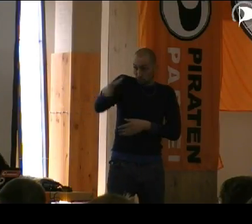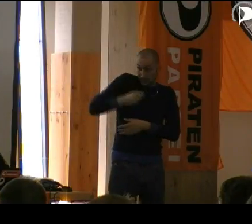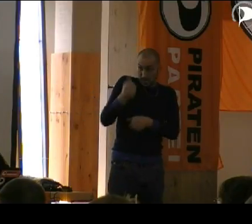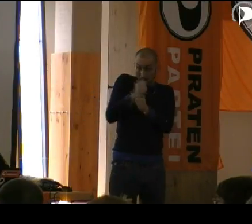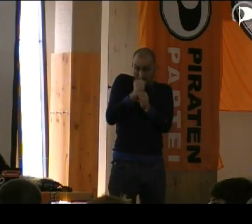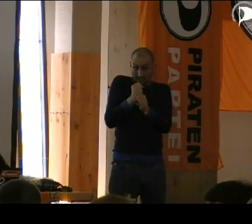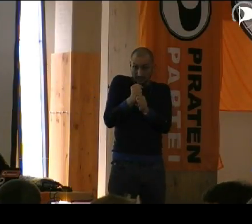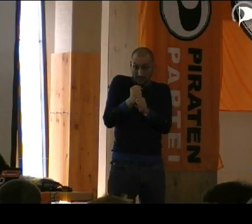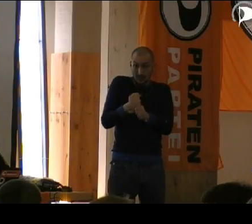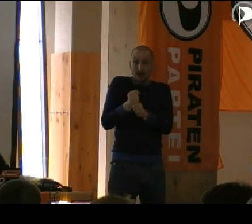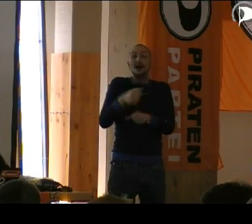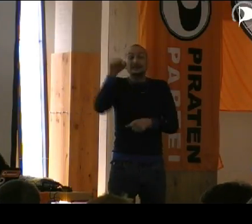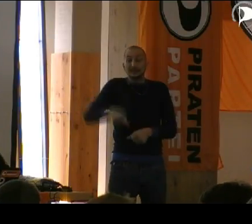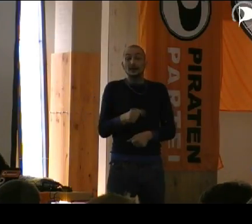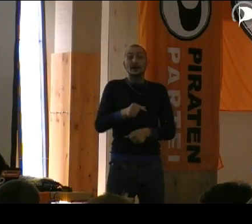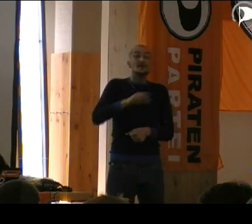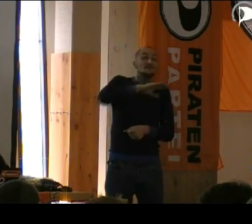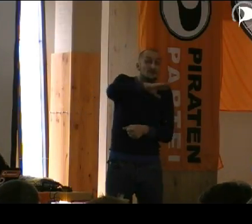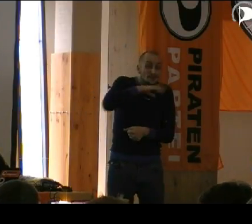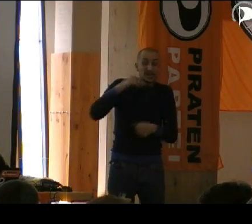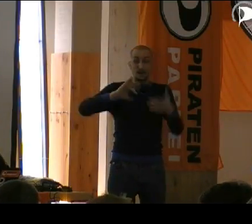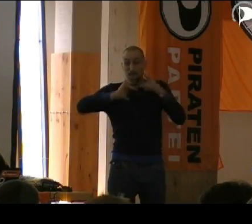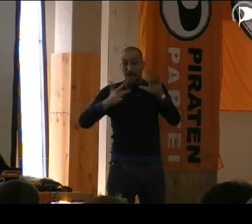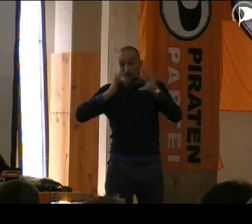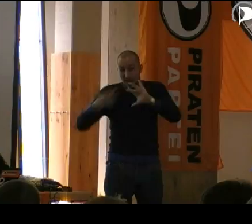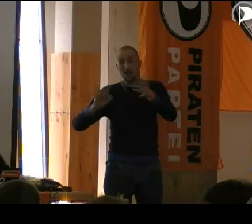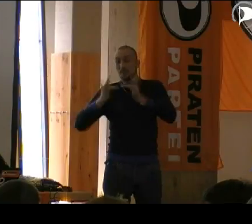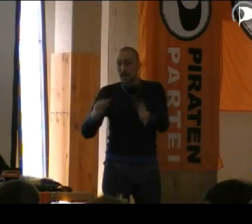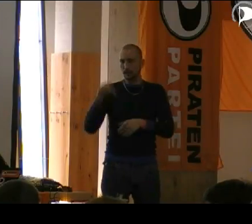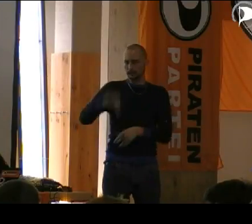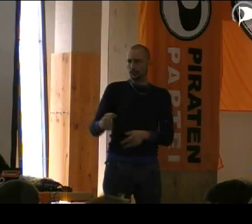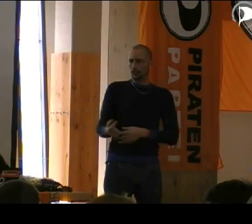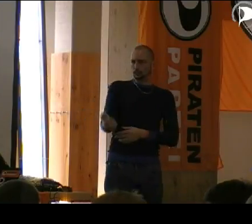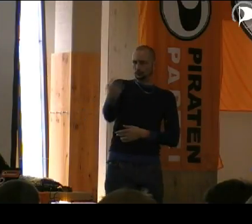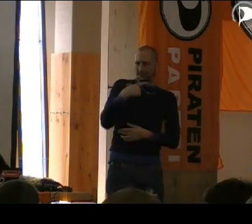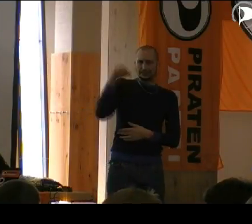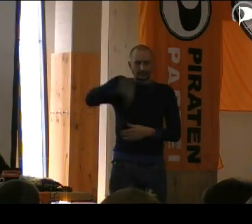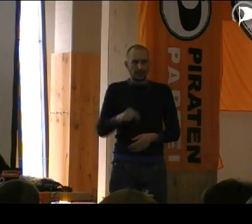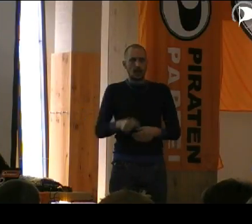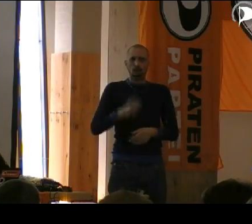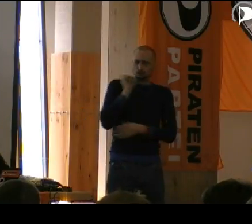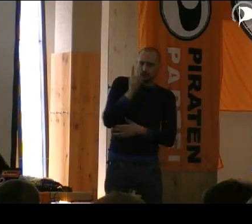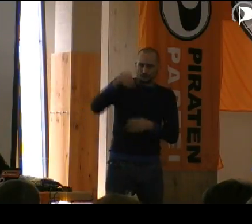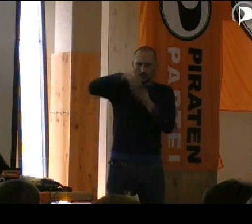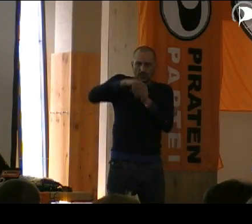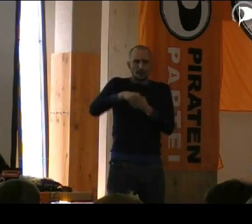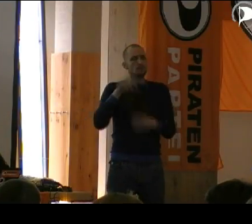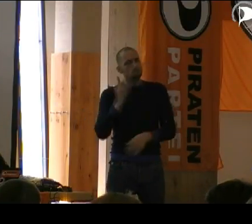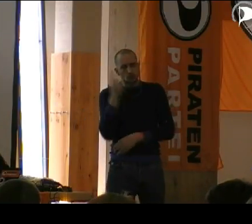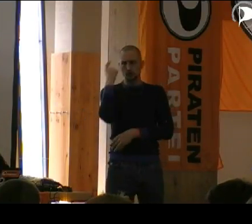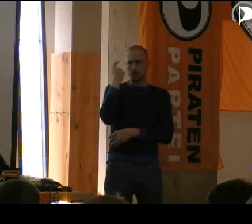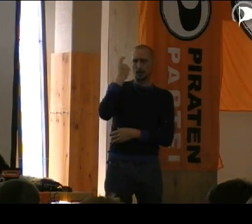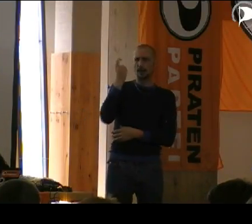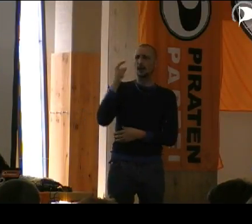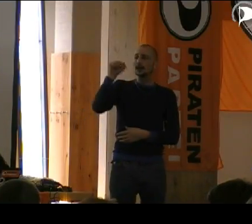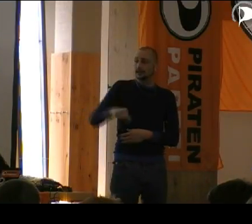ansonsten wären hunderttausende von emails in denen sie beschimpft wird das müssen sich auch immer überlegen sagt schritt